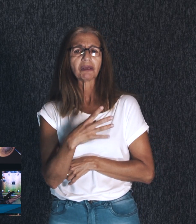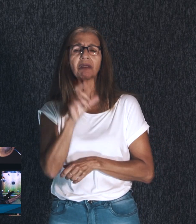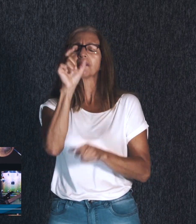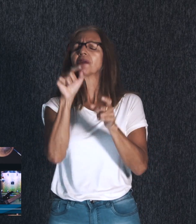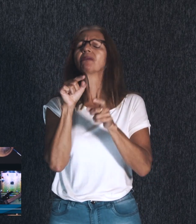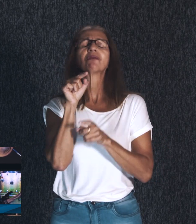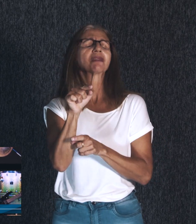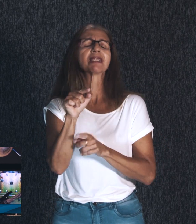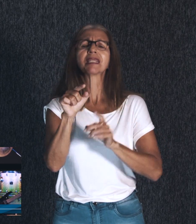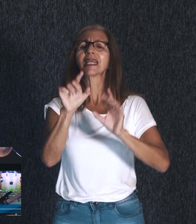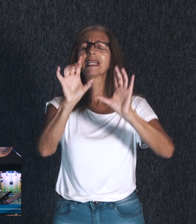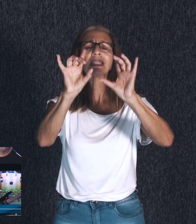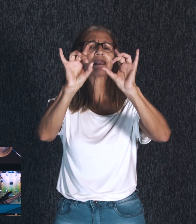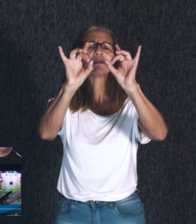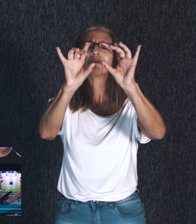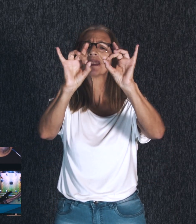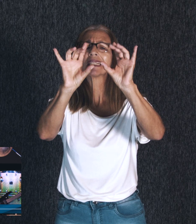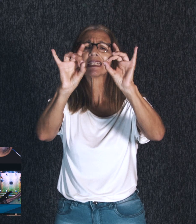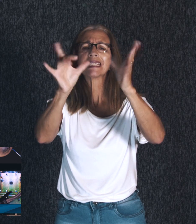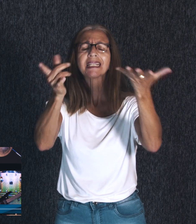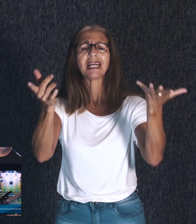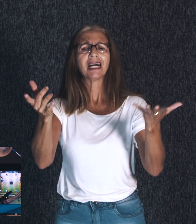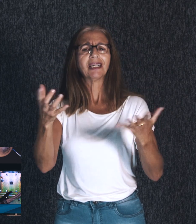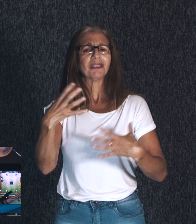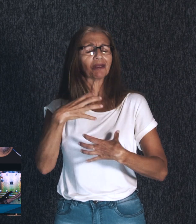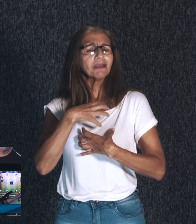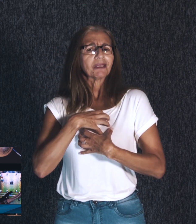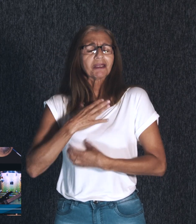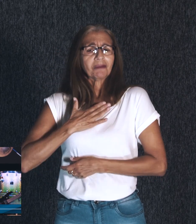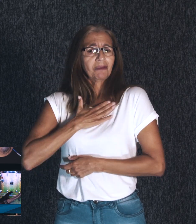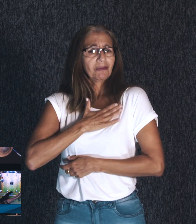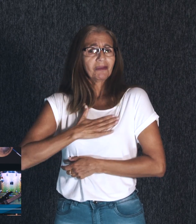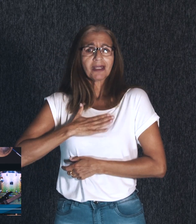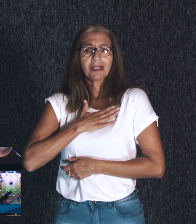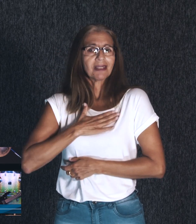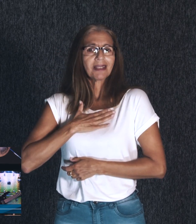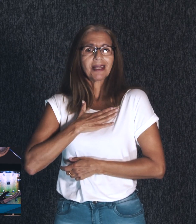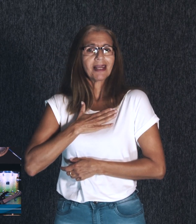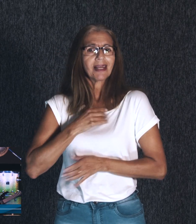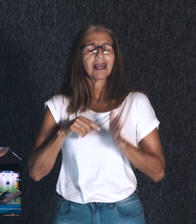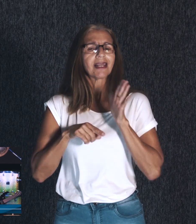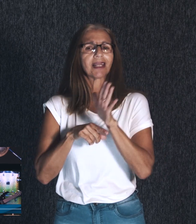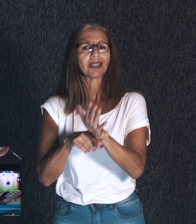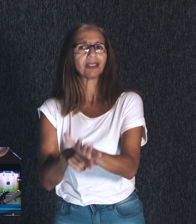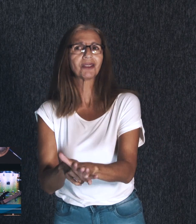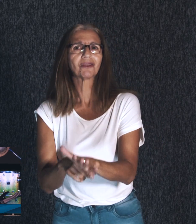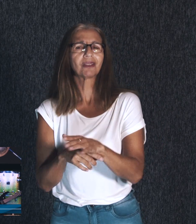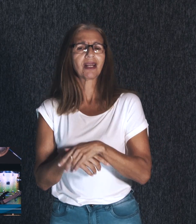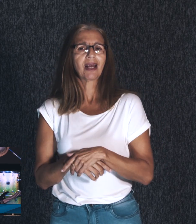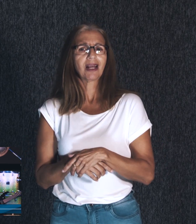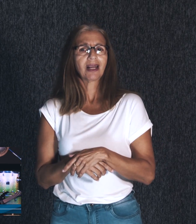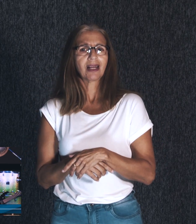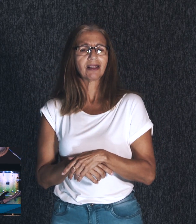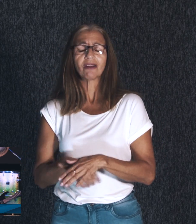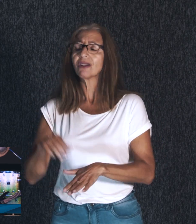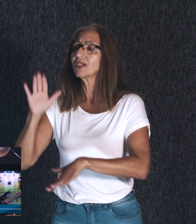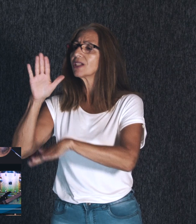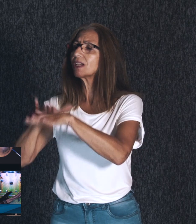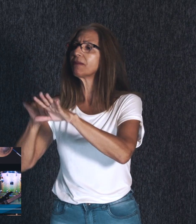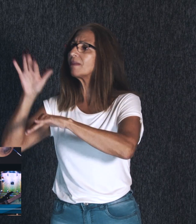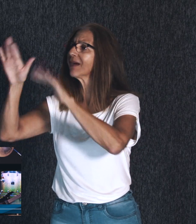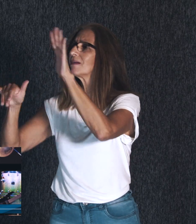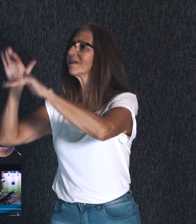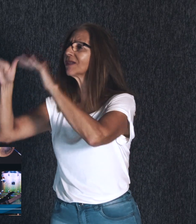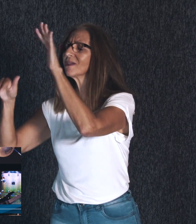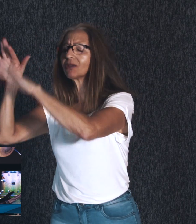e honrado à minha vista, e porque eu o amo, darei homens em seu lugar e nações em